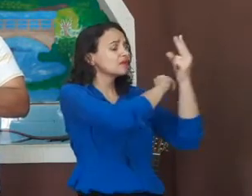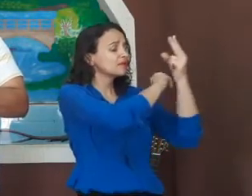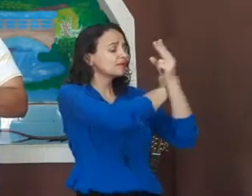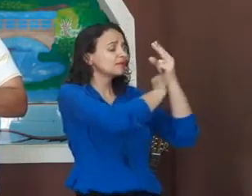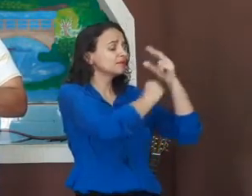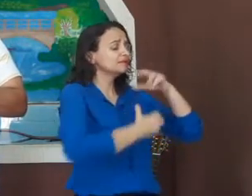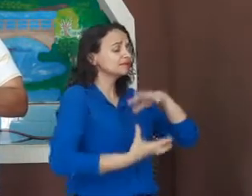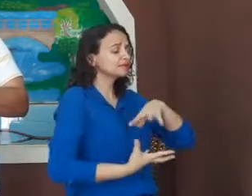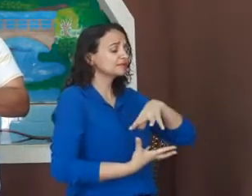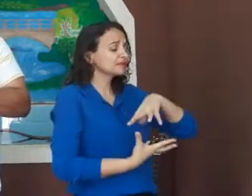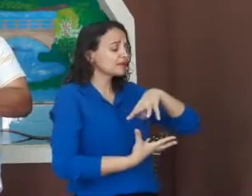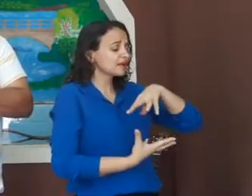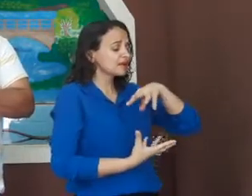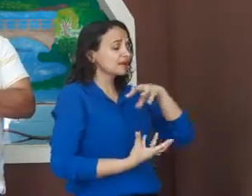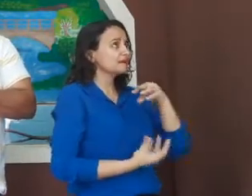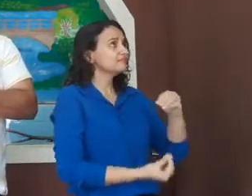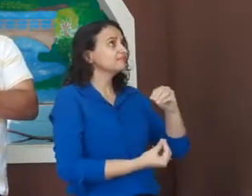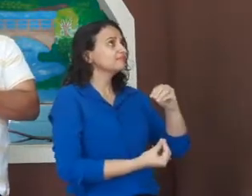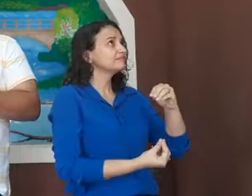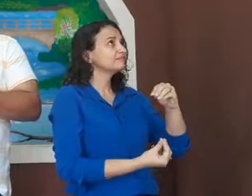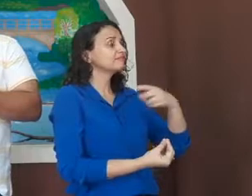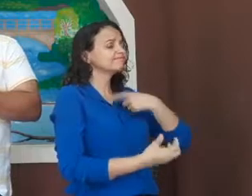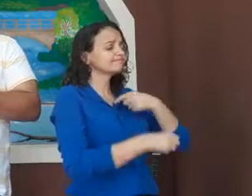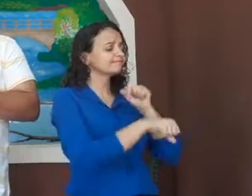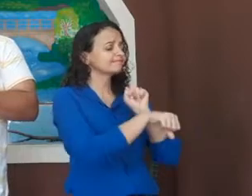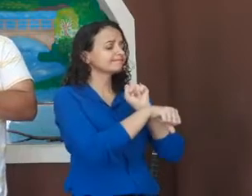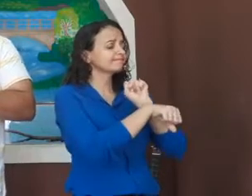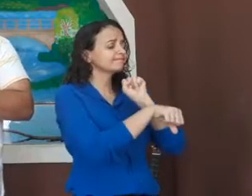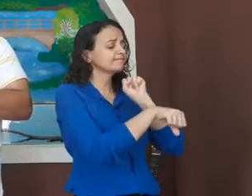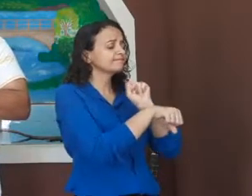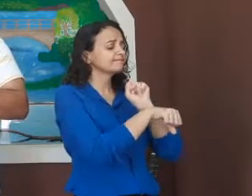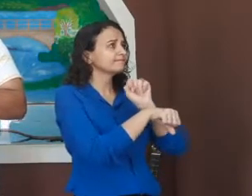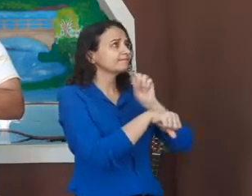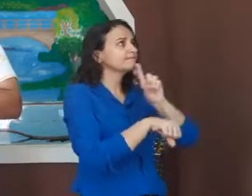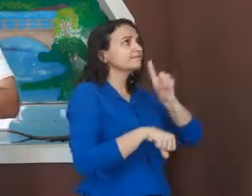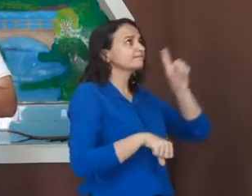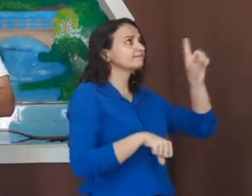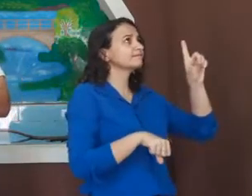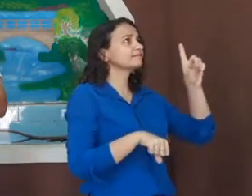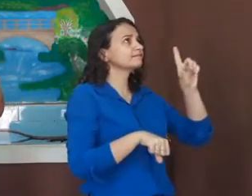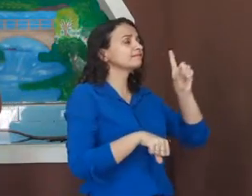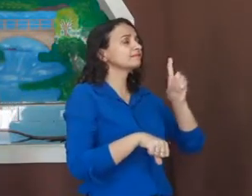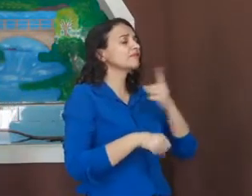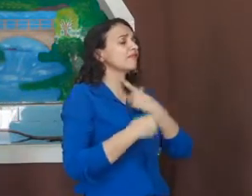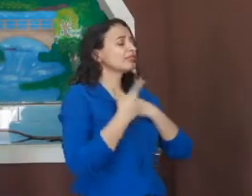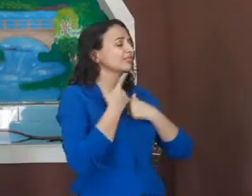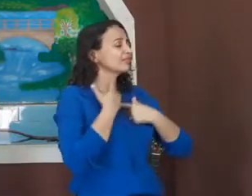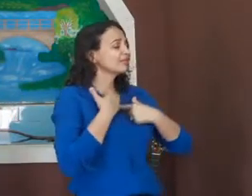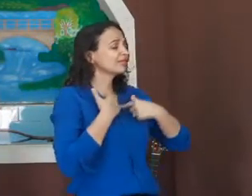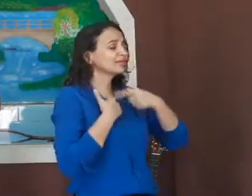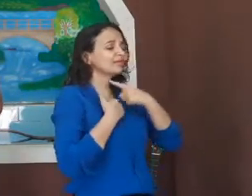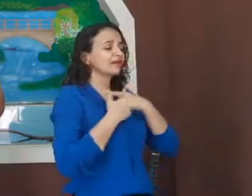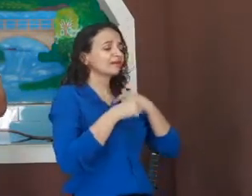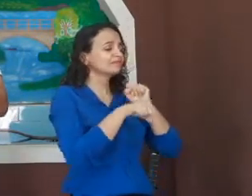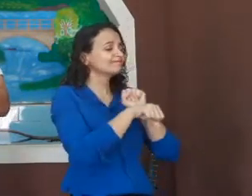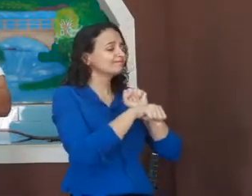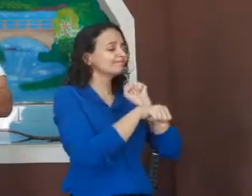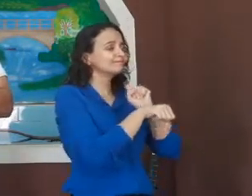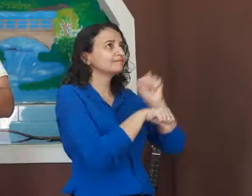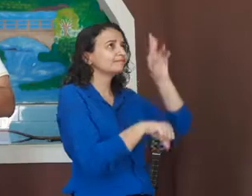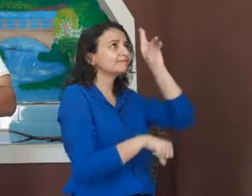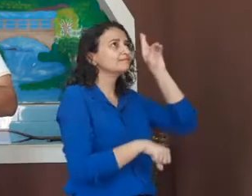Aguardo e espero na sua palavra. A minha alma anseia pelo Senhor, mas o que os guarda